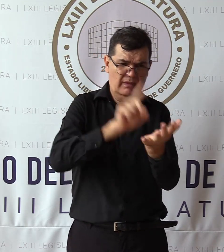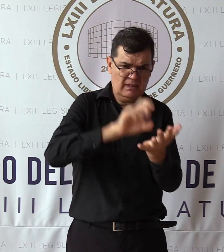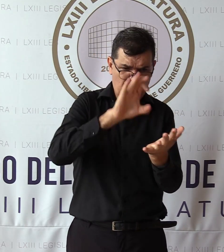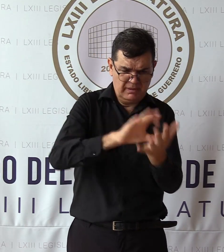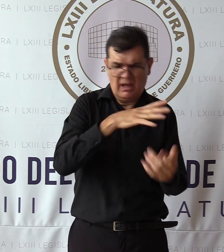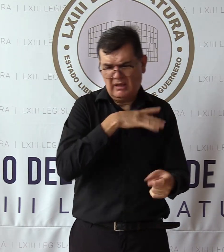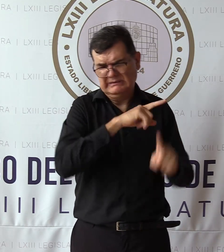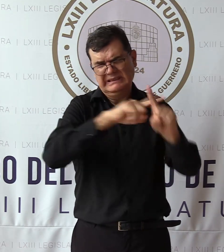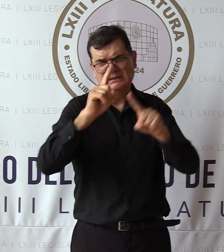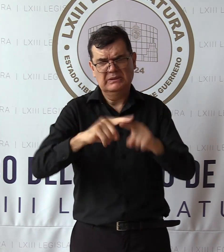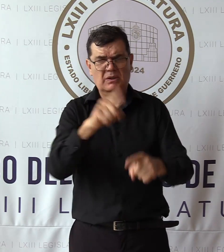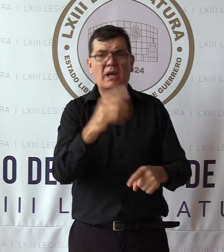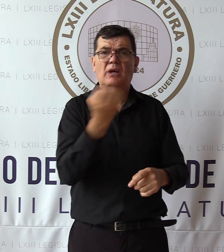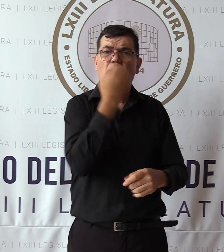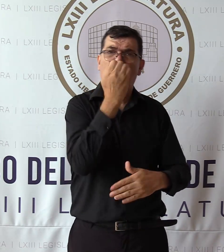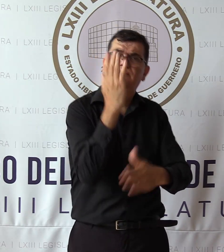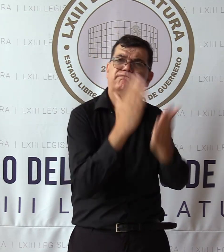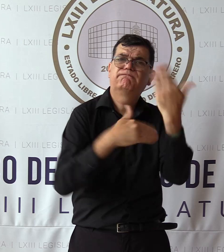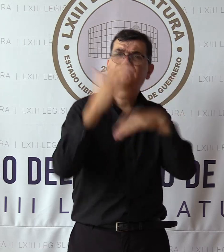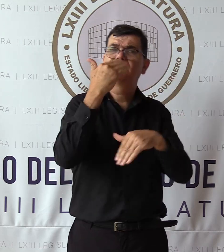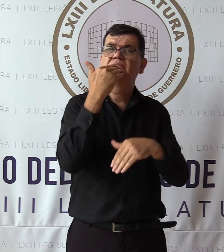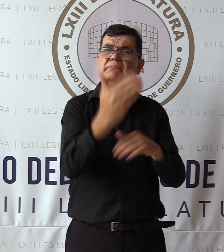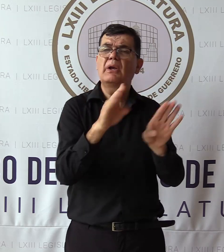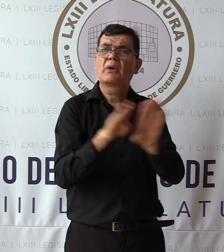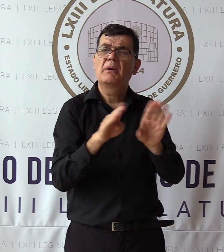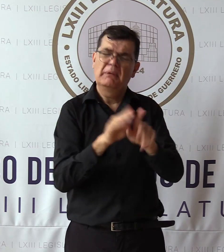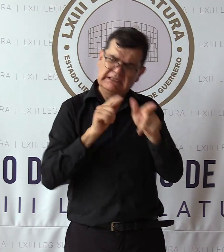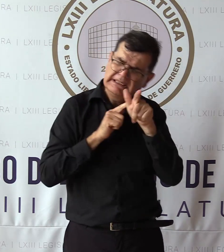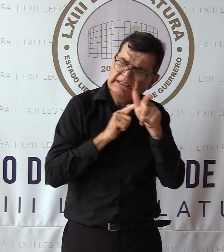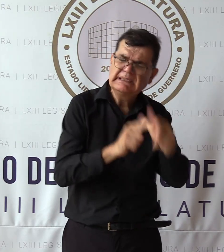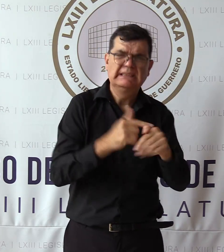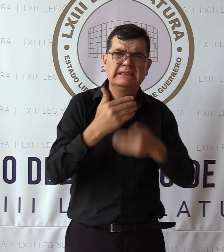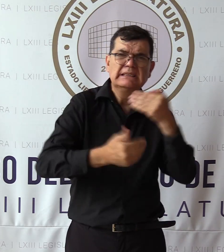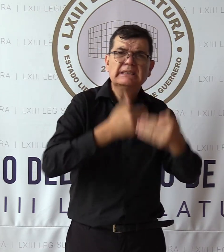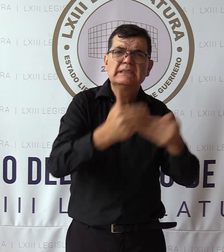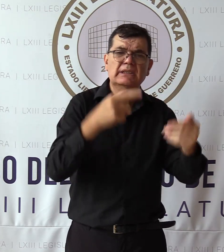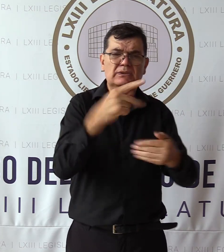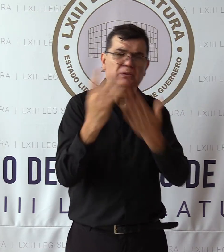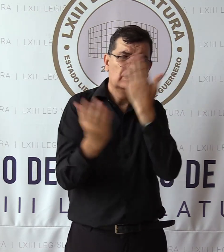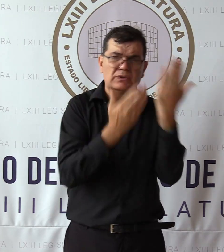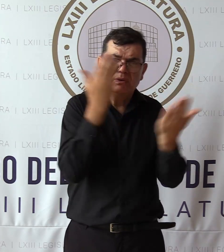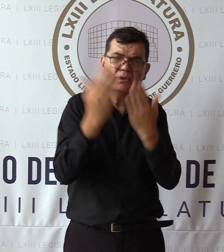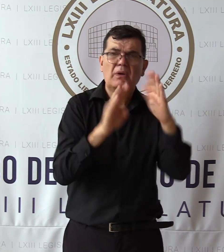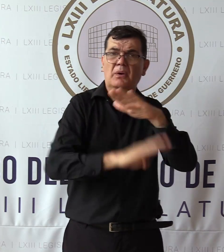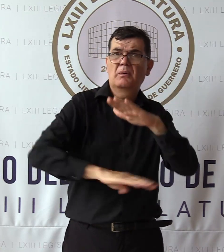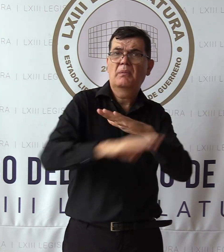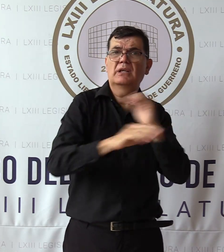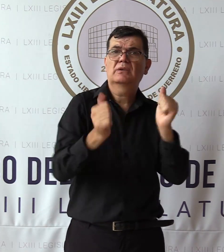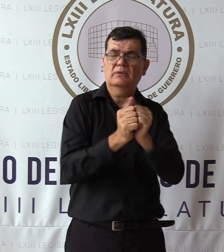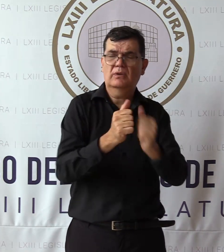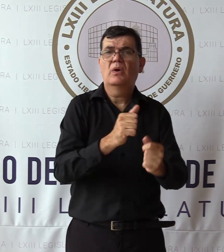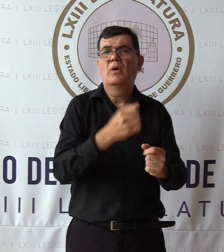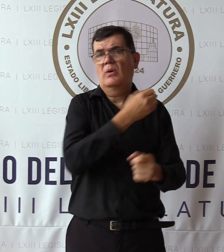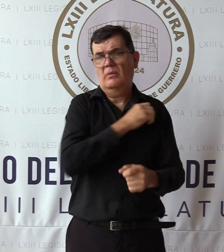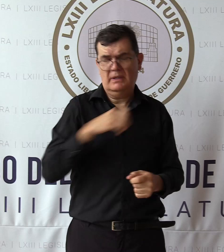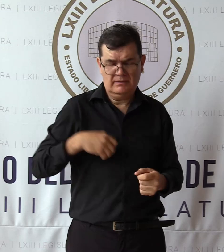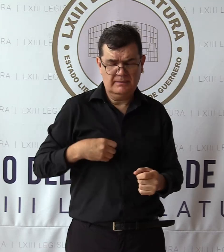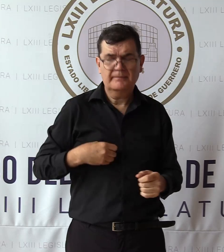desarrollo escolar académico y facilitar la continuidad de sus estudios básicos obligatorios. 6.